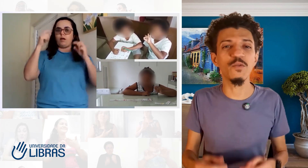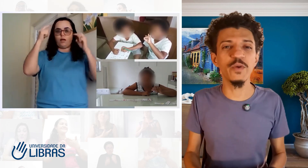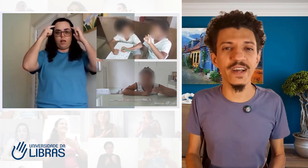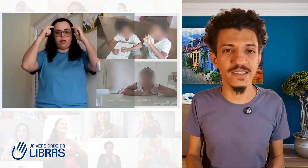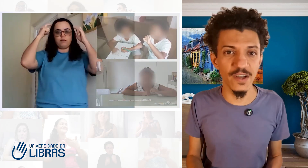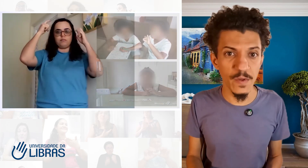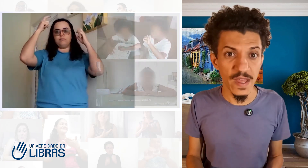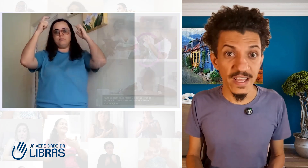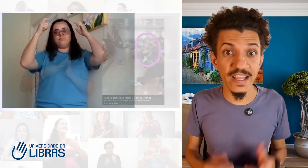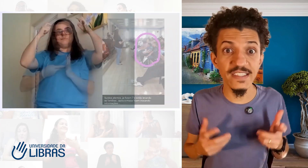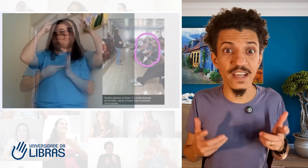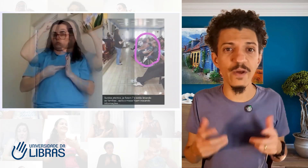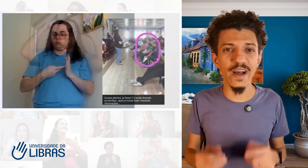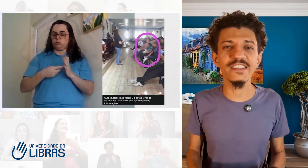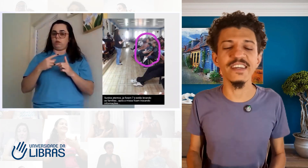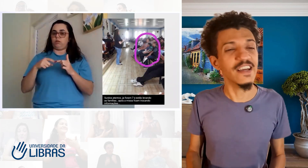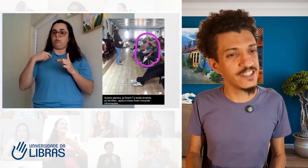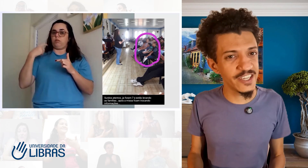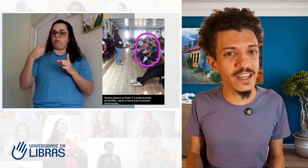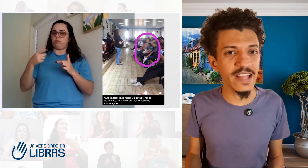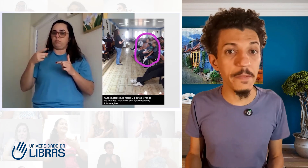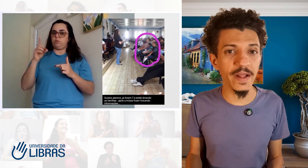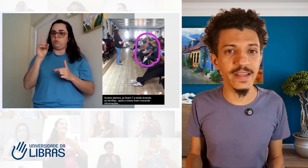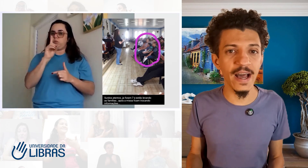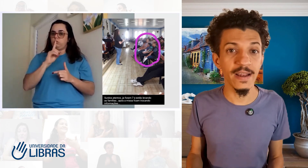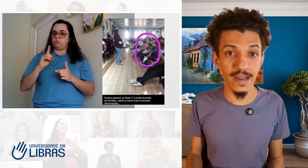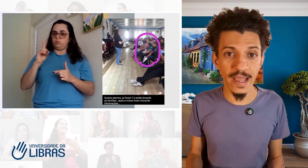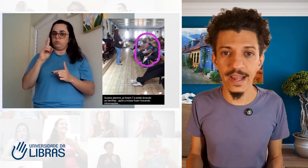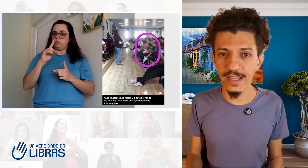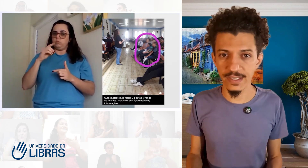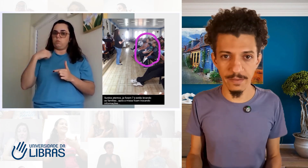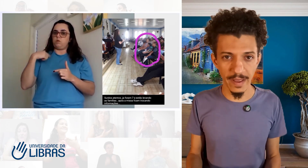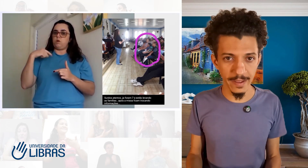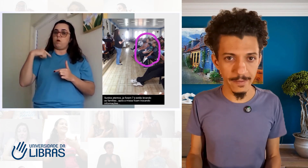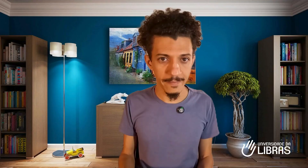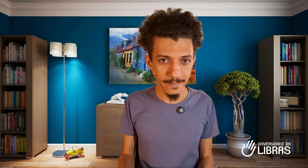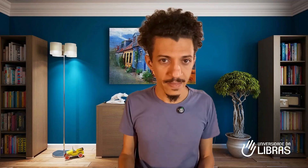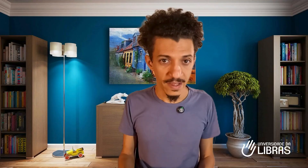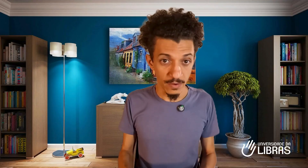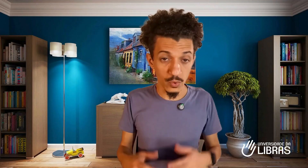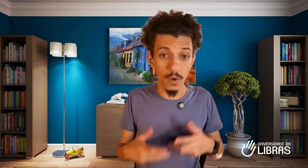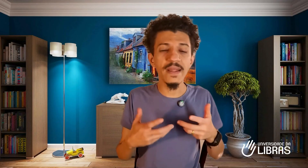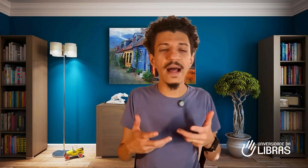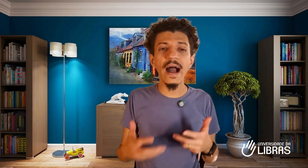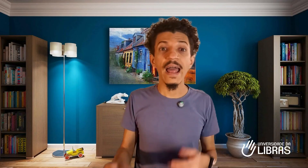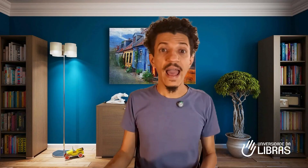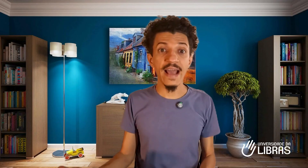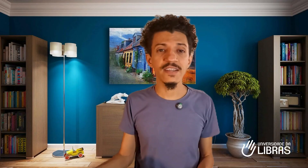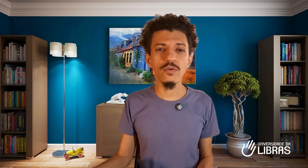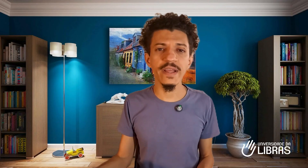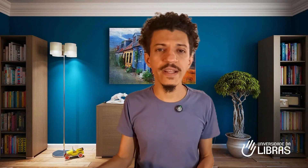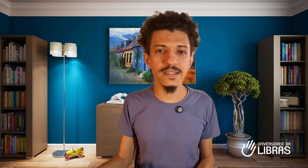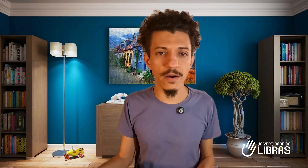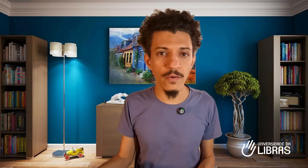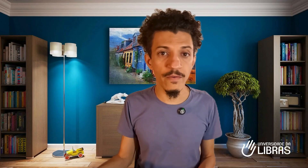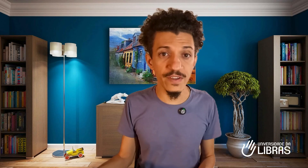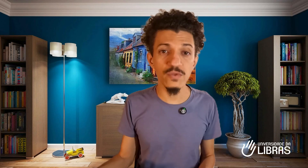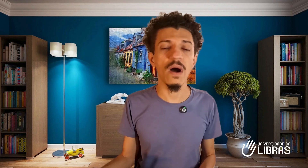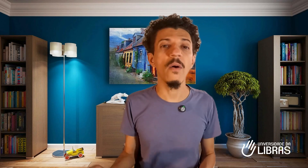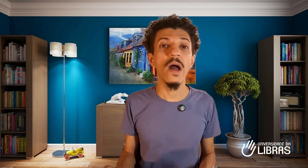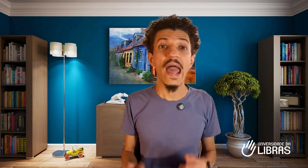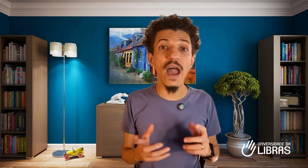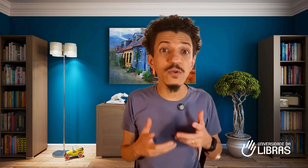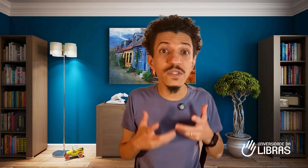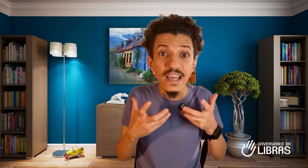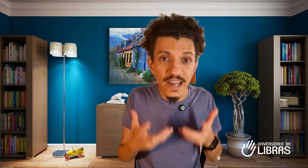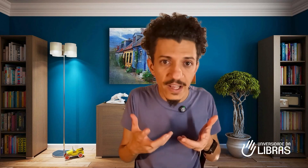essa comunicação e tem segurança de interpretar na igreja também. Então, dominar essa cognição